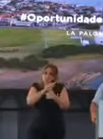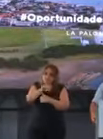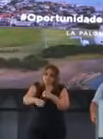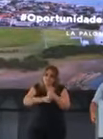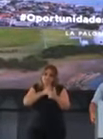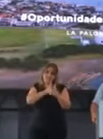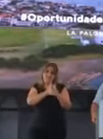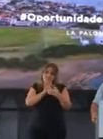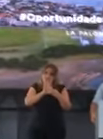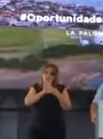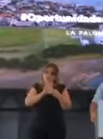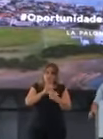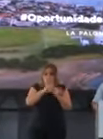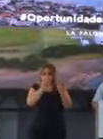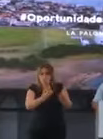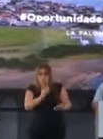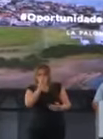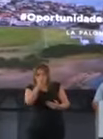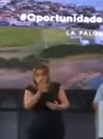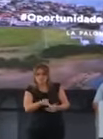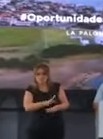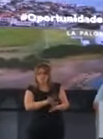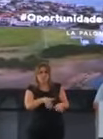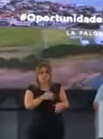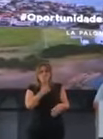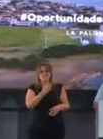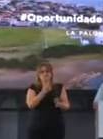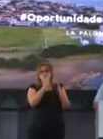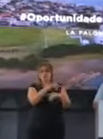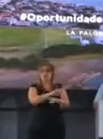él. No podemos dar un uruguayo por perdido.